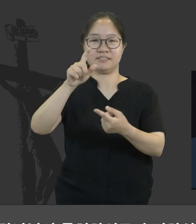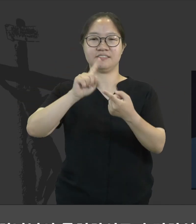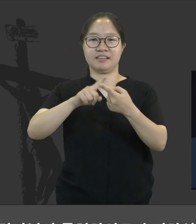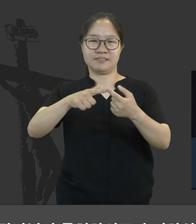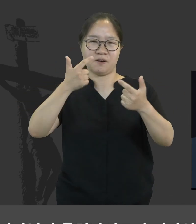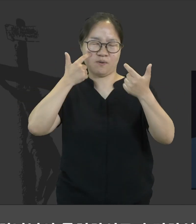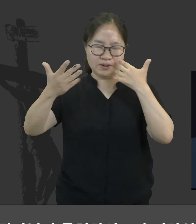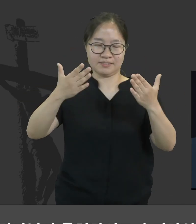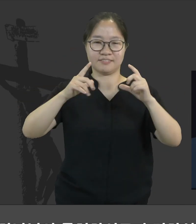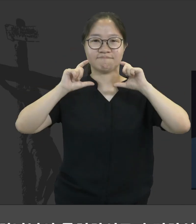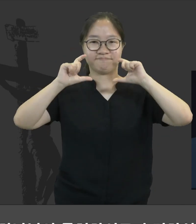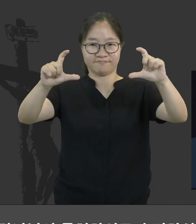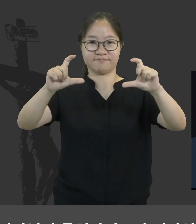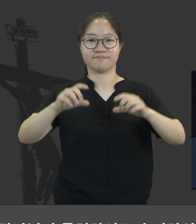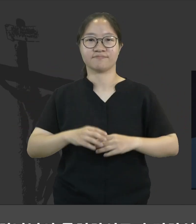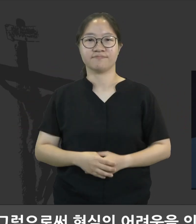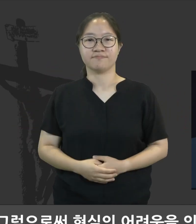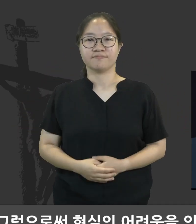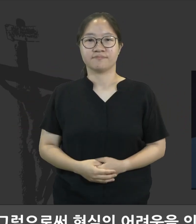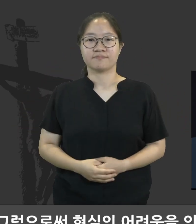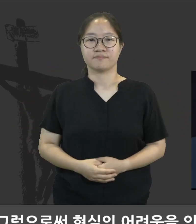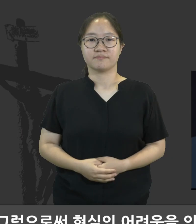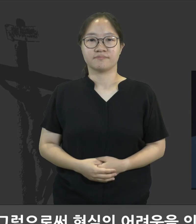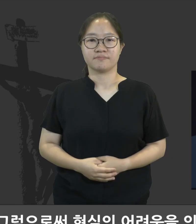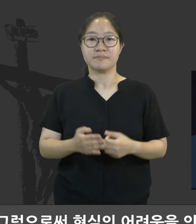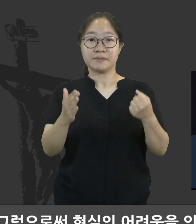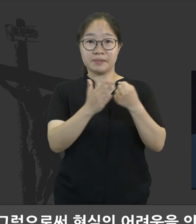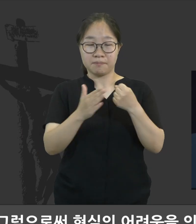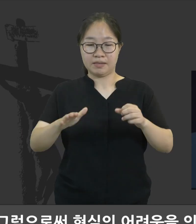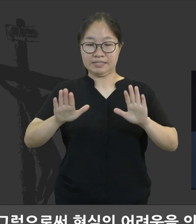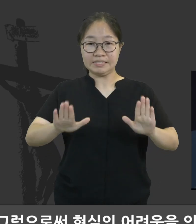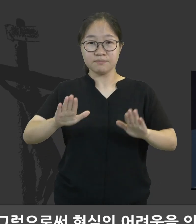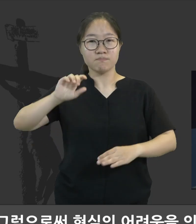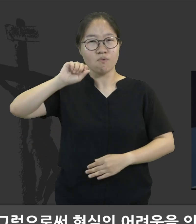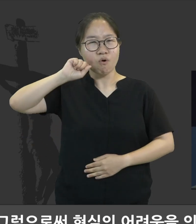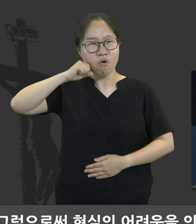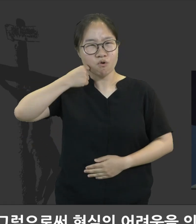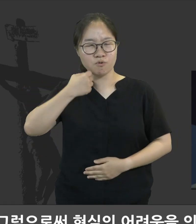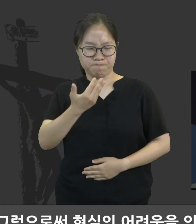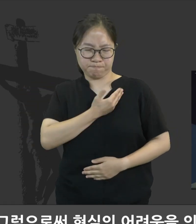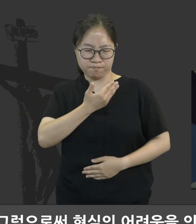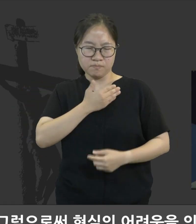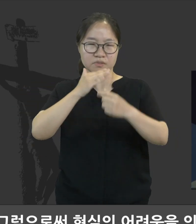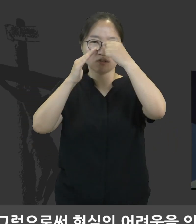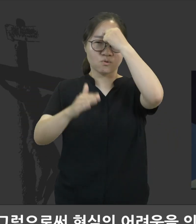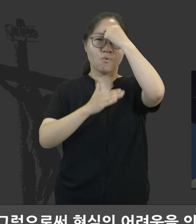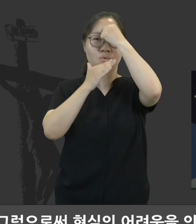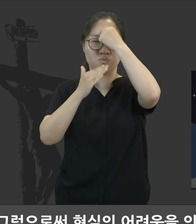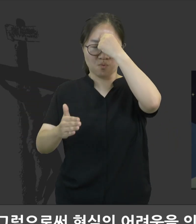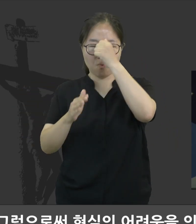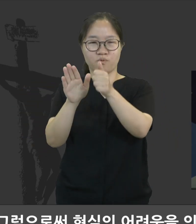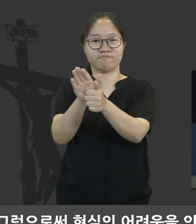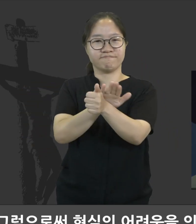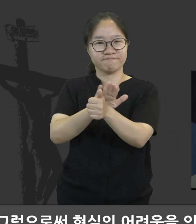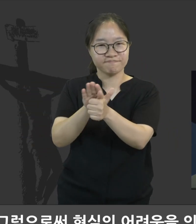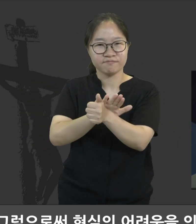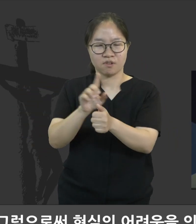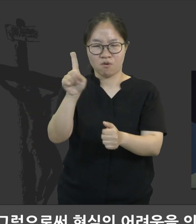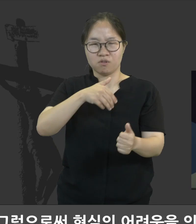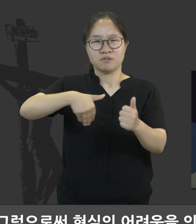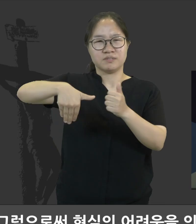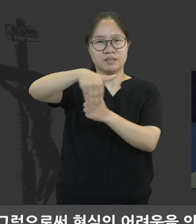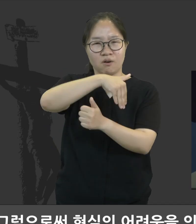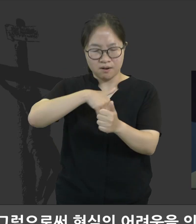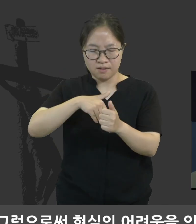선포합니다. 그럼으로써 현실의 어려움을 인내하는 성도들을 위로하고 어떤 상황에서도